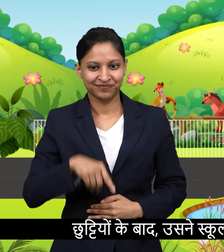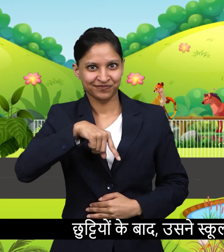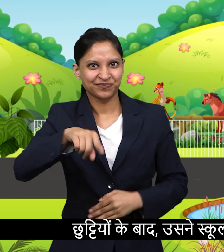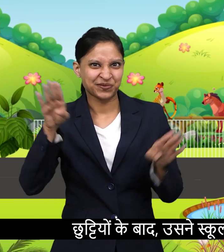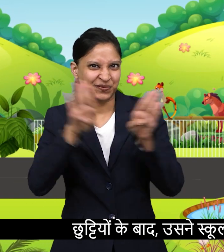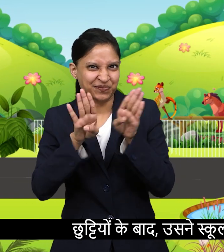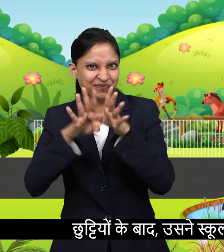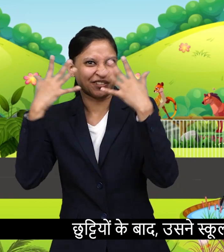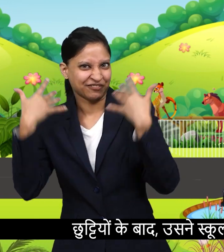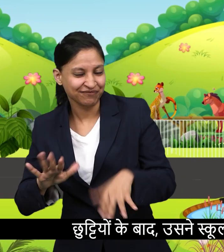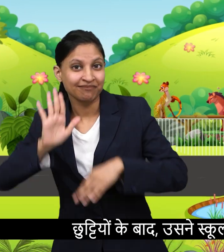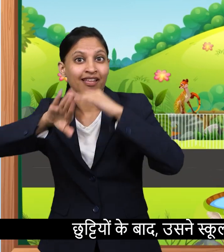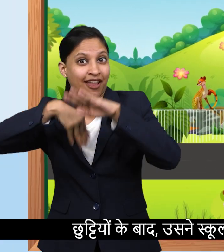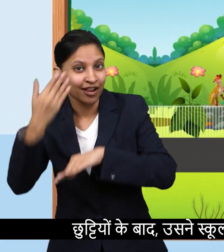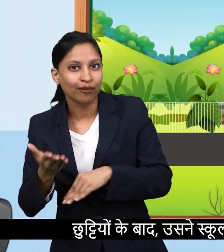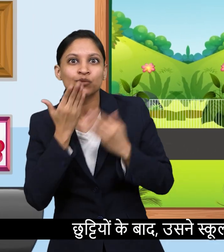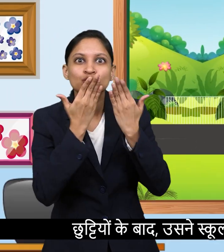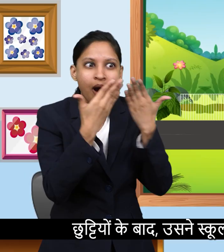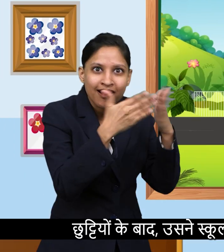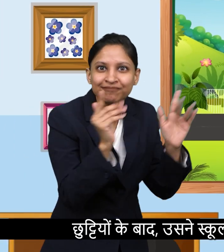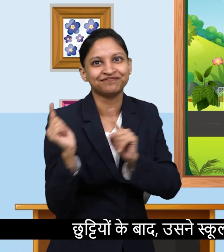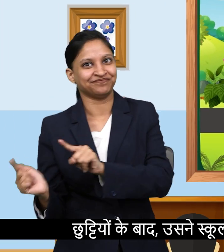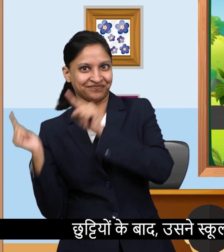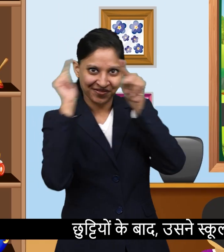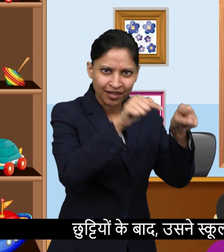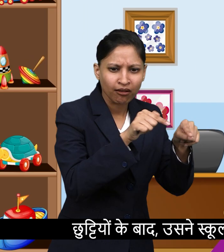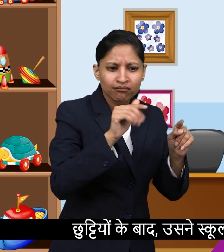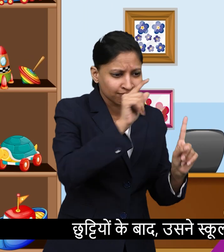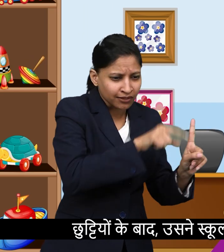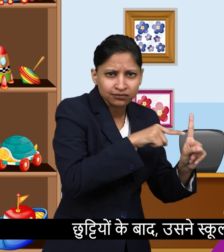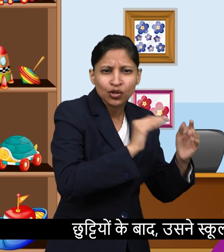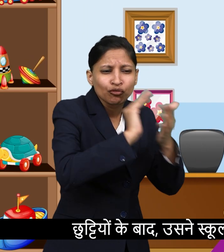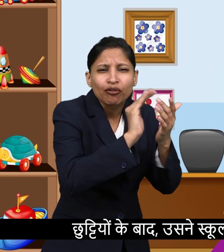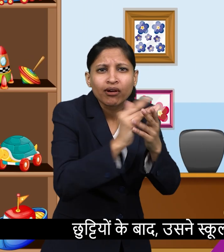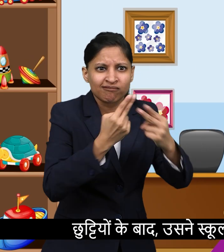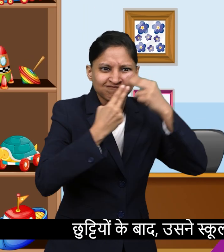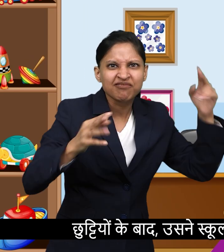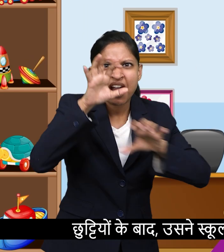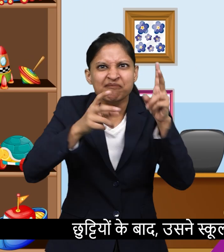छुट्टियों के बाद उसने स्कूल में अपने दोस्तों के साथ अपने अनुभव साझा किए।